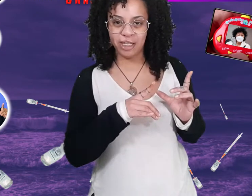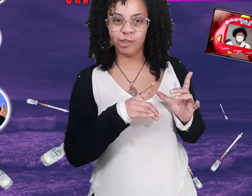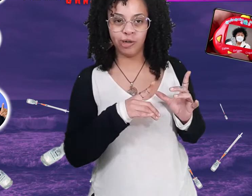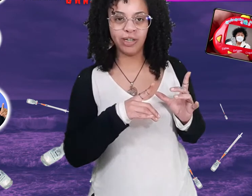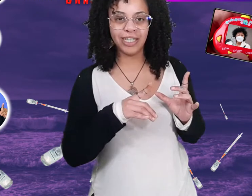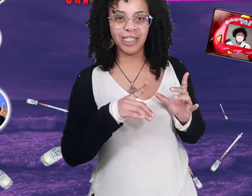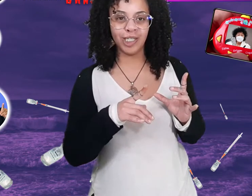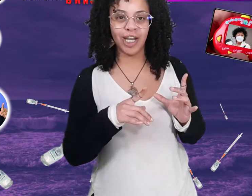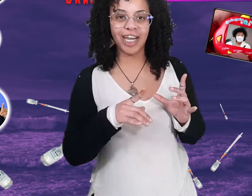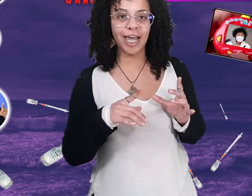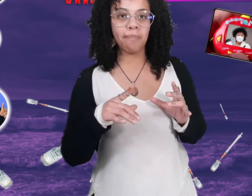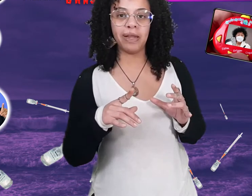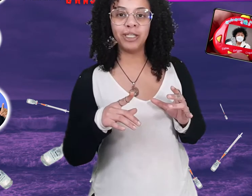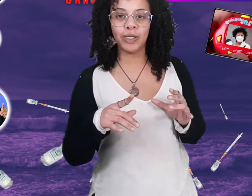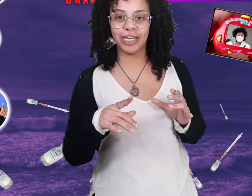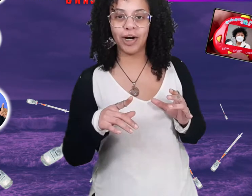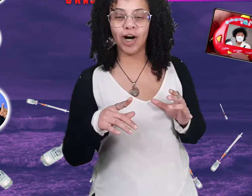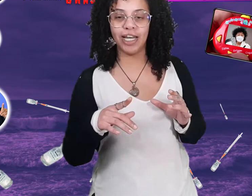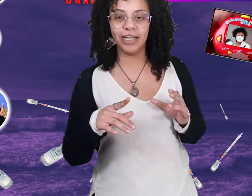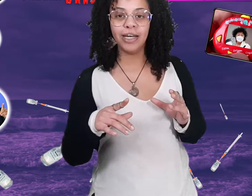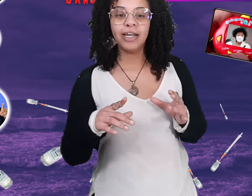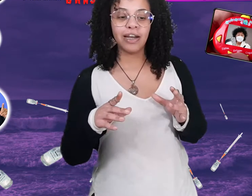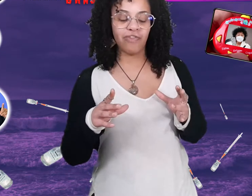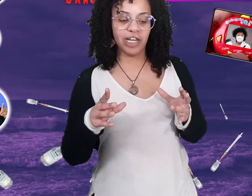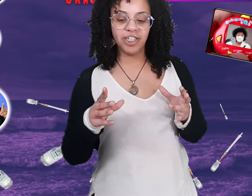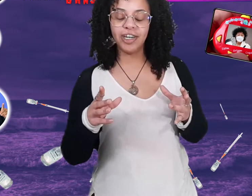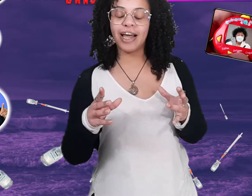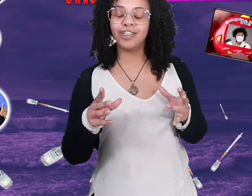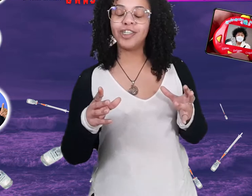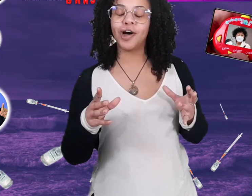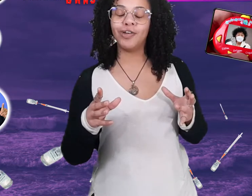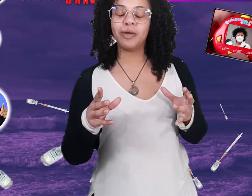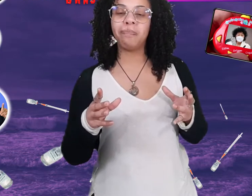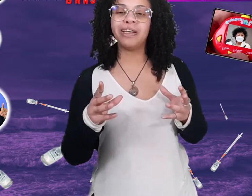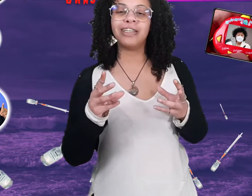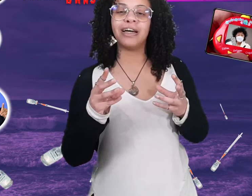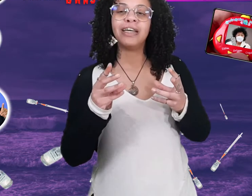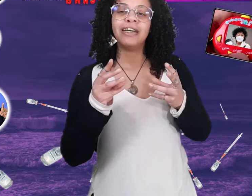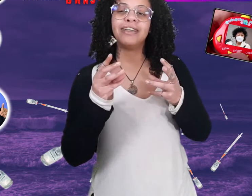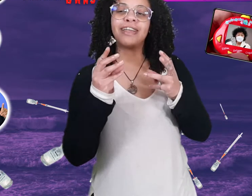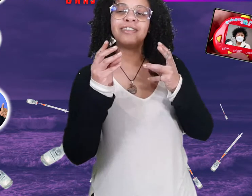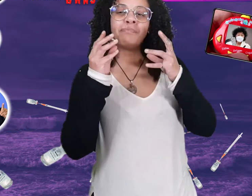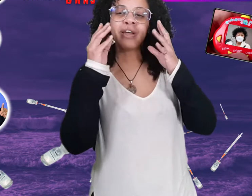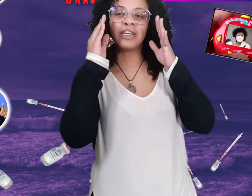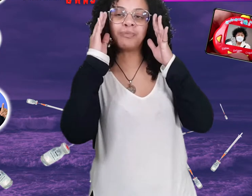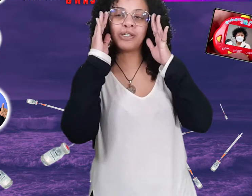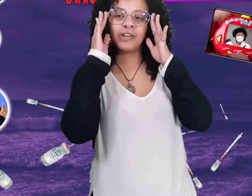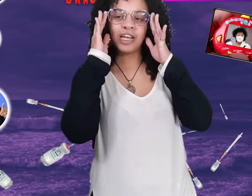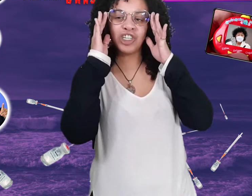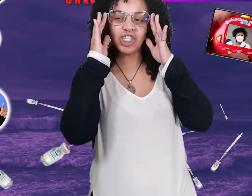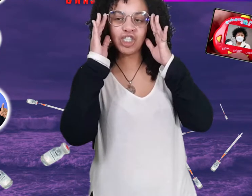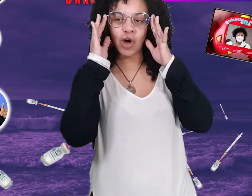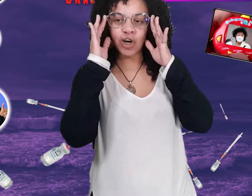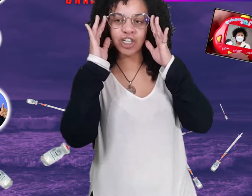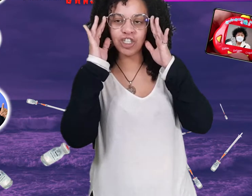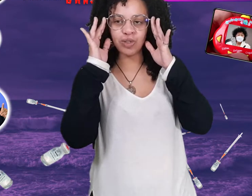começo? Das histórias que é planta o que colhe? Na verdade, a gente colhe o que planta. E tem sempre aqueles personagens